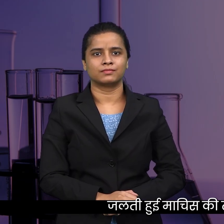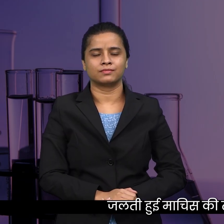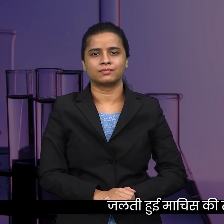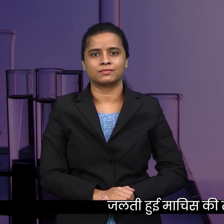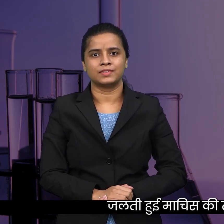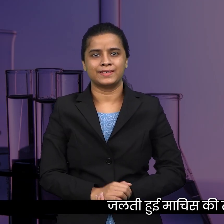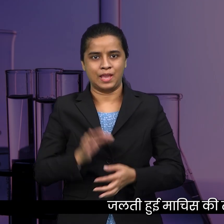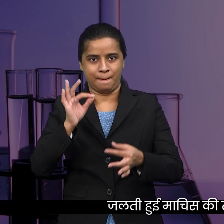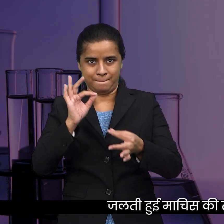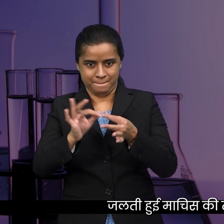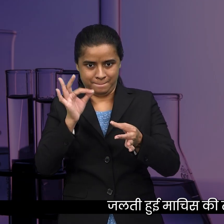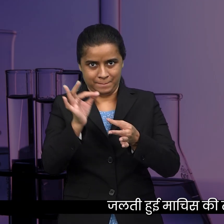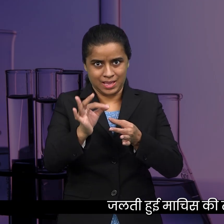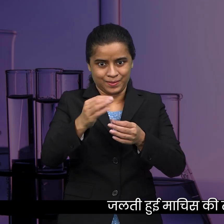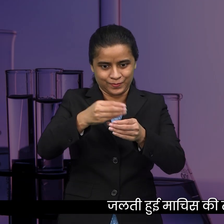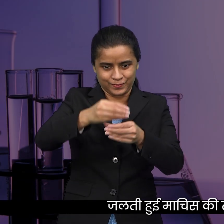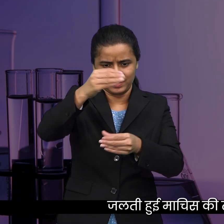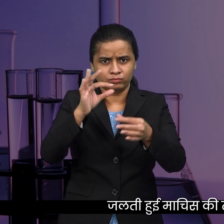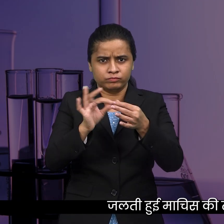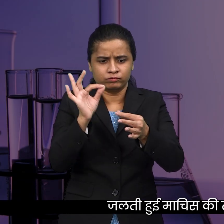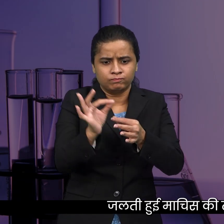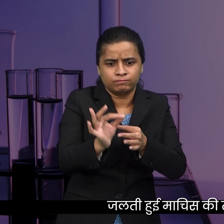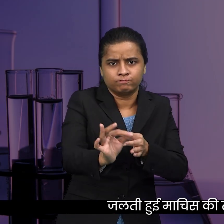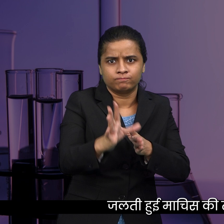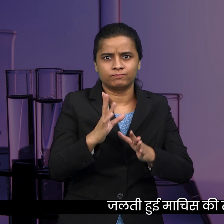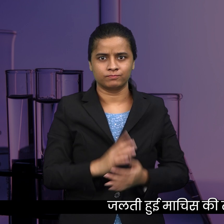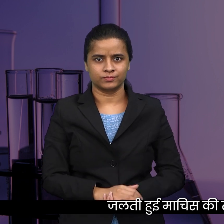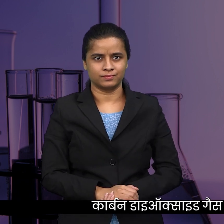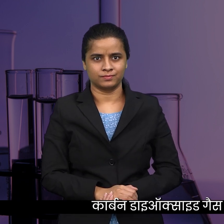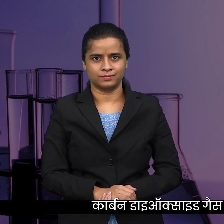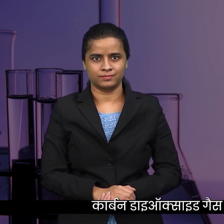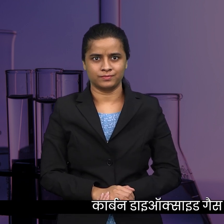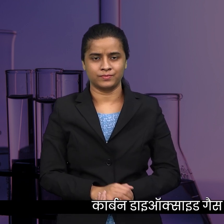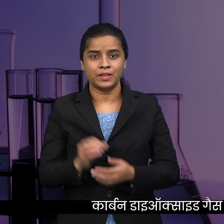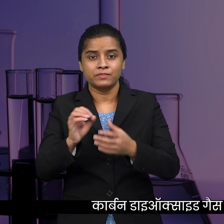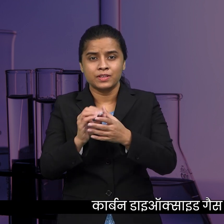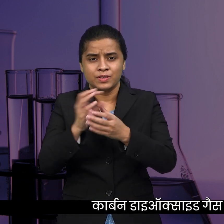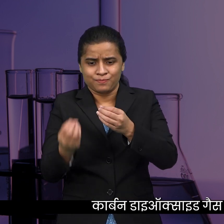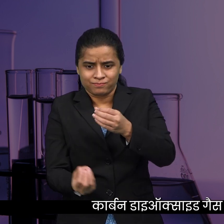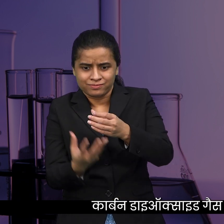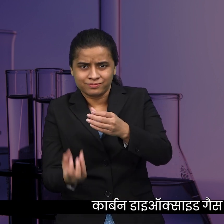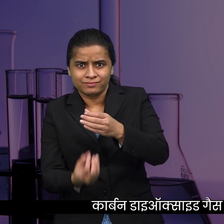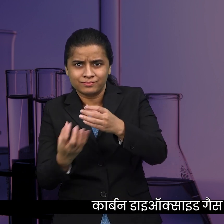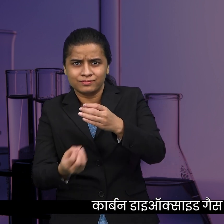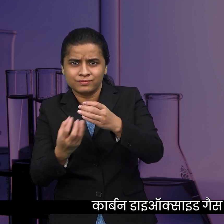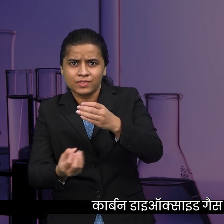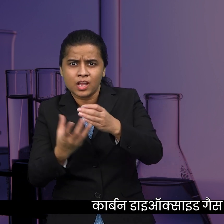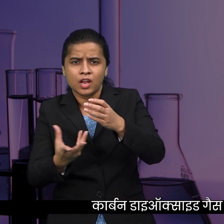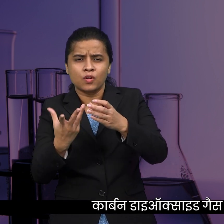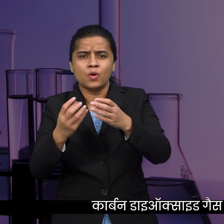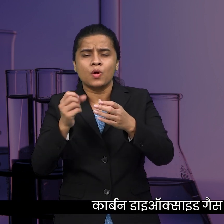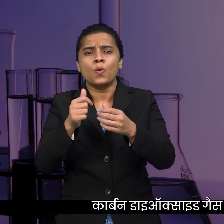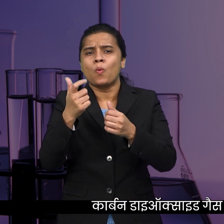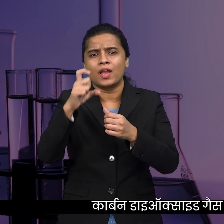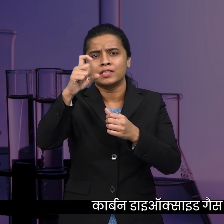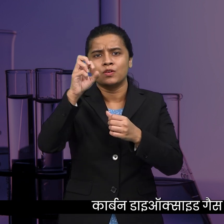जलती हुई माचिस की तीली को परखनली के पास लाएं। कार्बन हाइड्रोक्साइड गैस निकलने